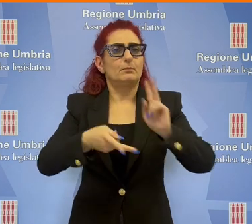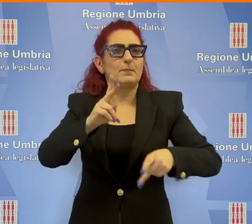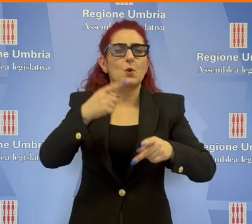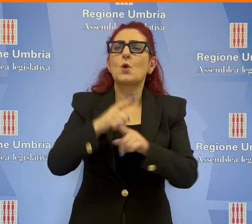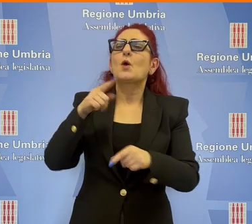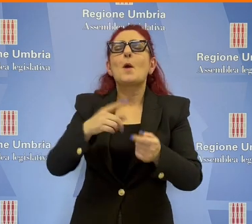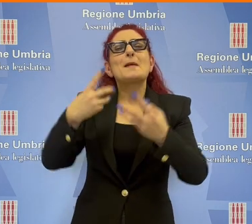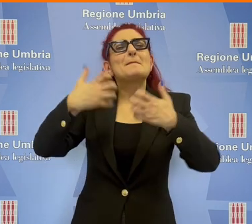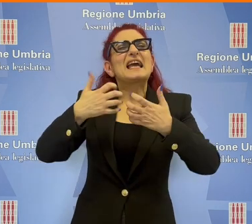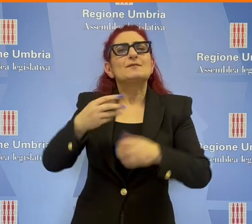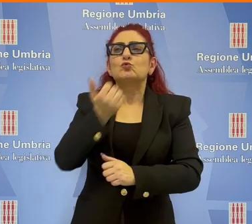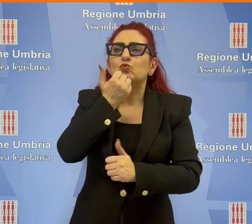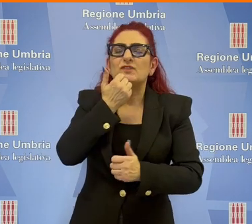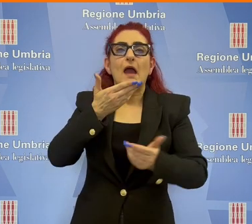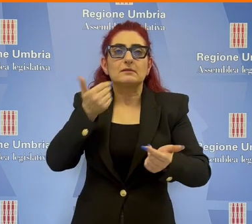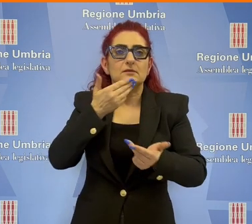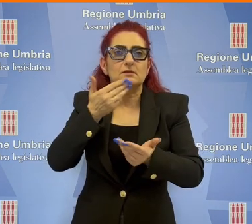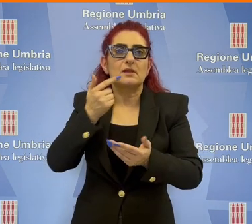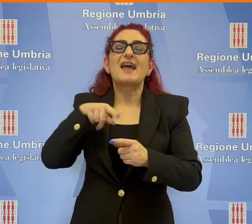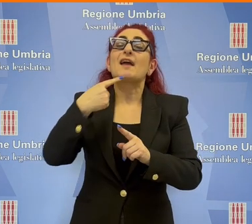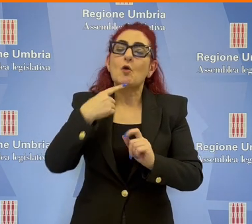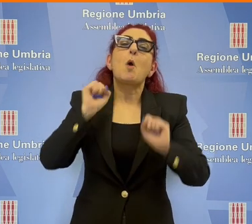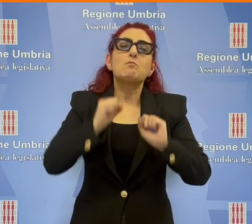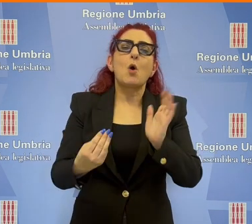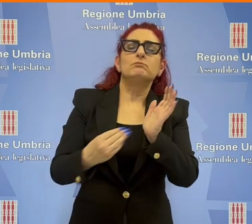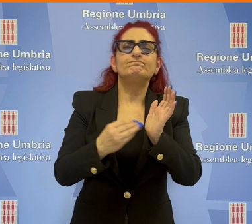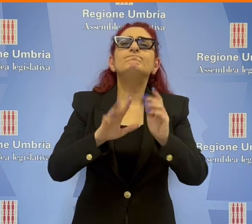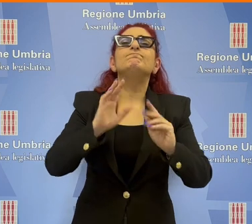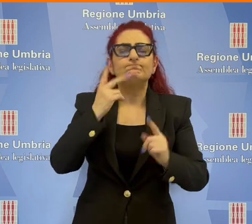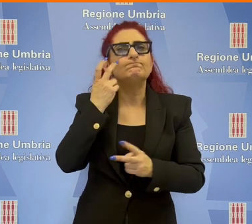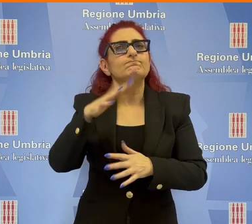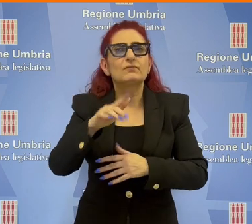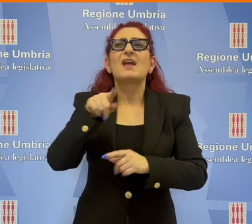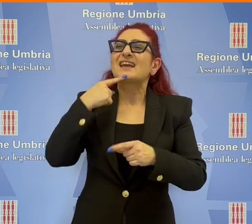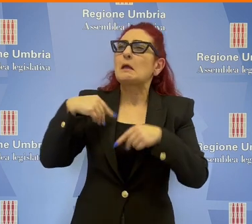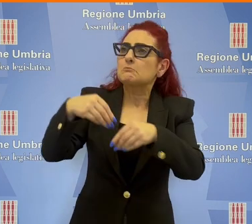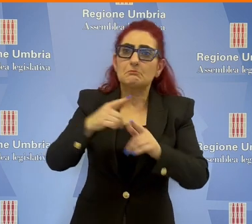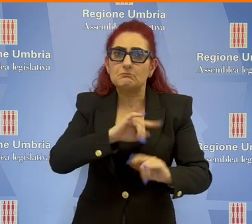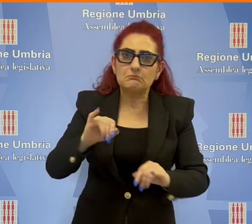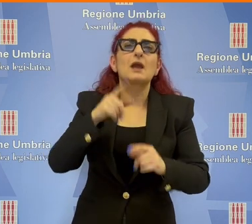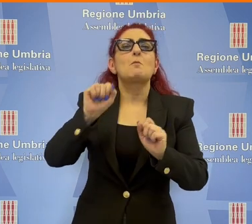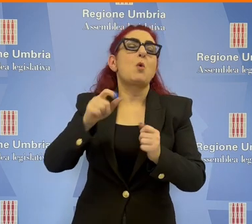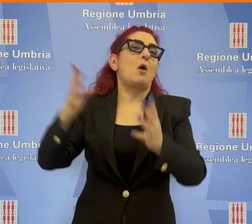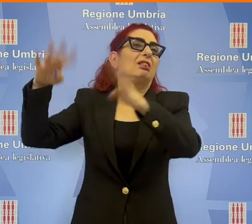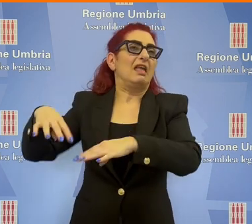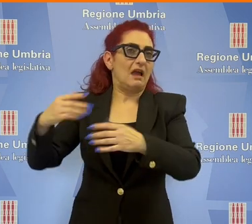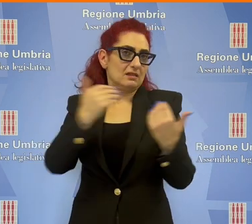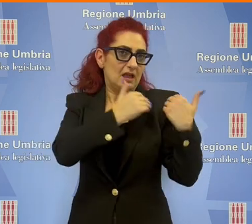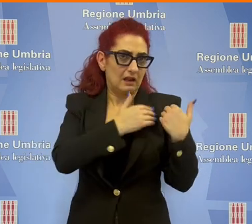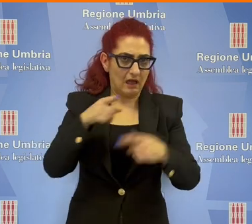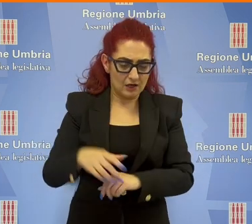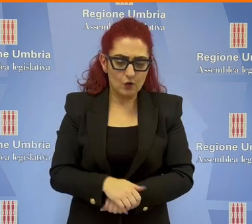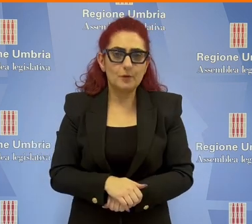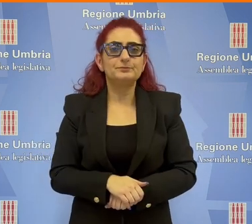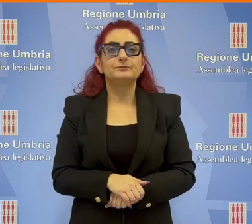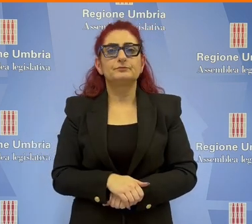meccanismo delle giustificazioni prevedendo anche nuove cause di decadenza dei membri che non partecipano. E